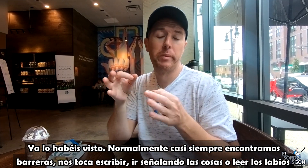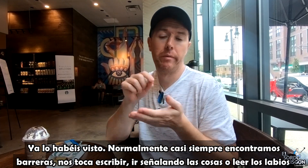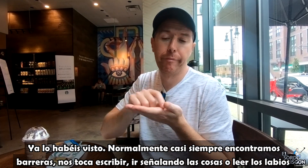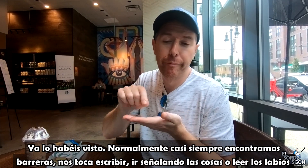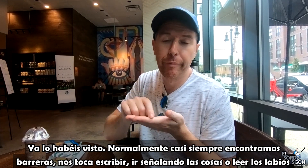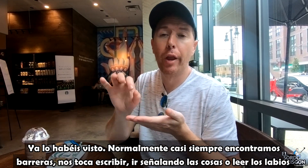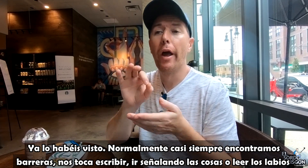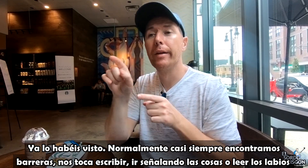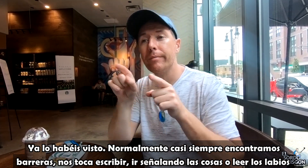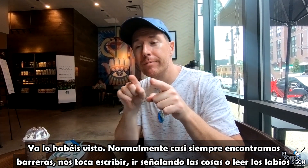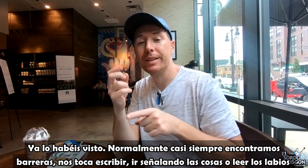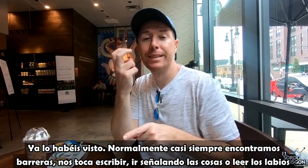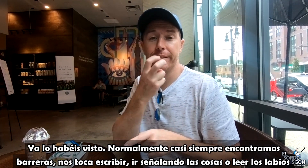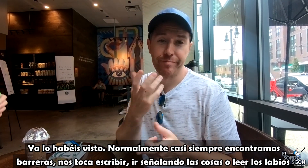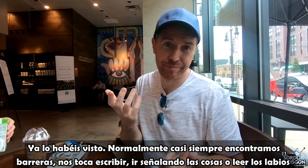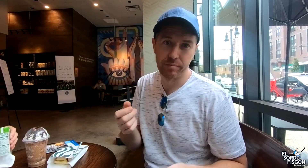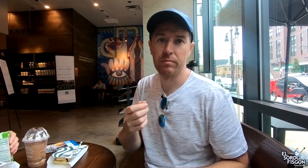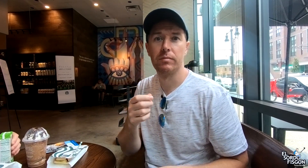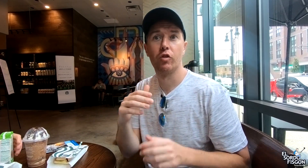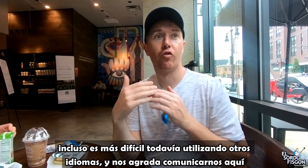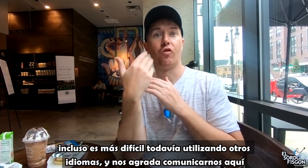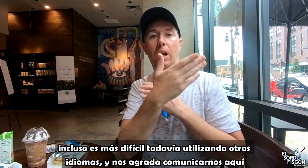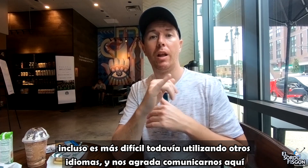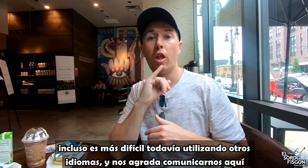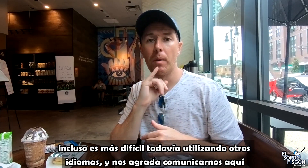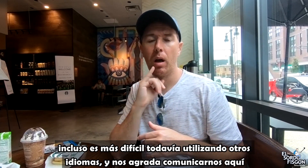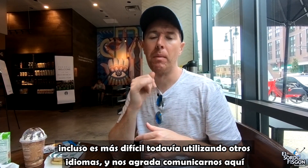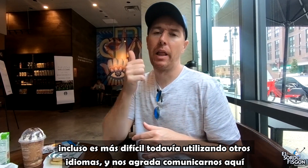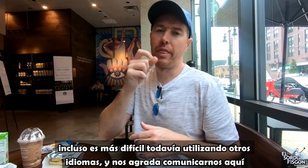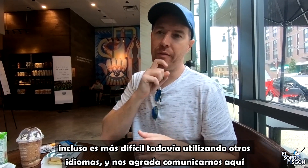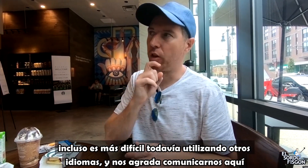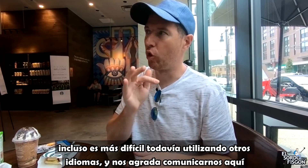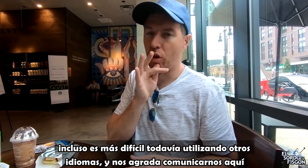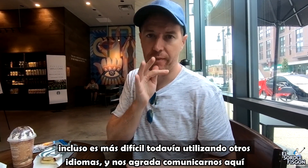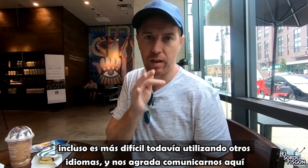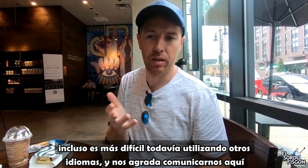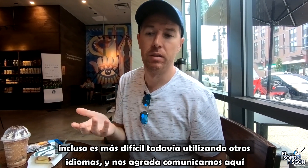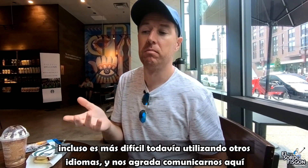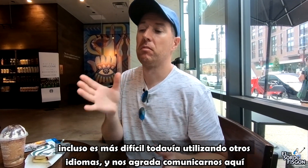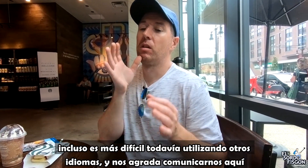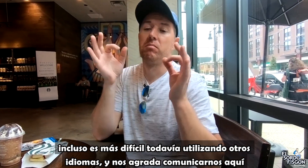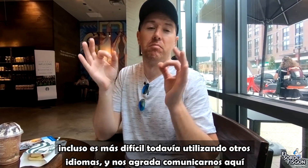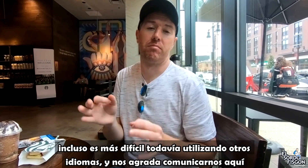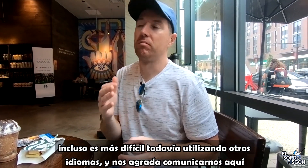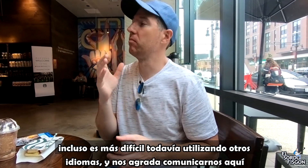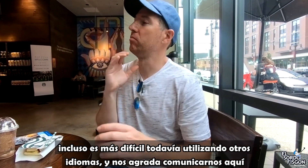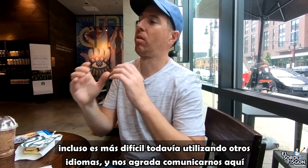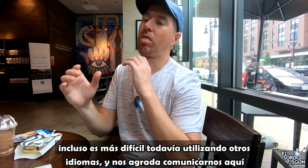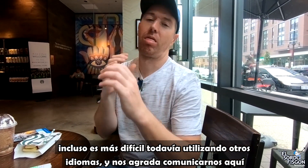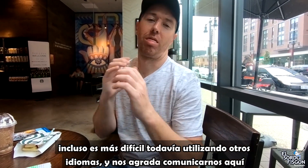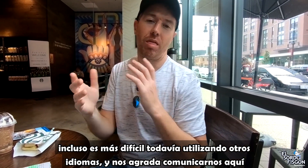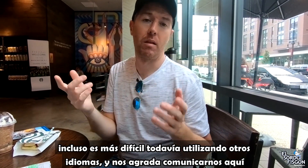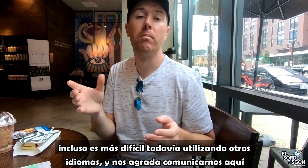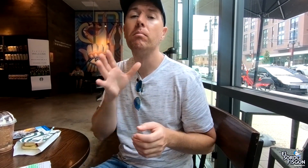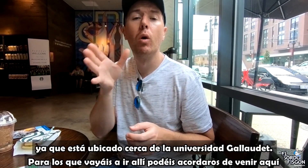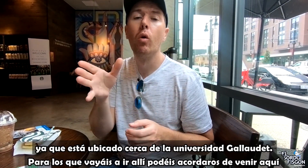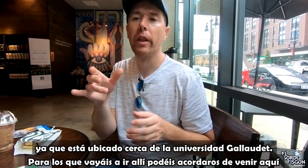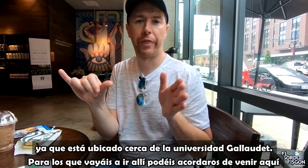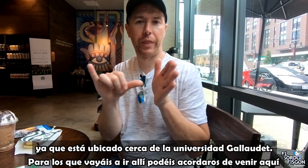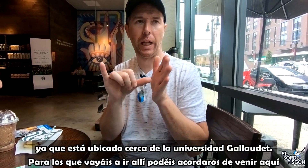toca escribir, ir señalando las cosas o leer los labios. Incluso es más difícil todavía utilizando otros idiomas. Y nos agrada comunicarnos aquí, ya